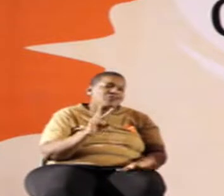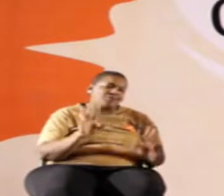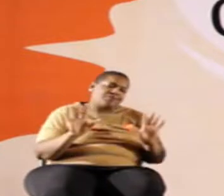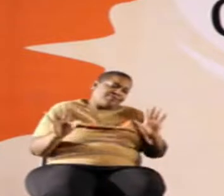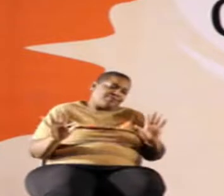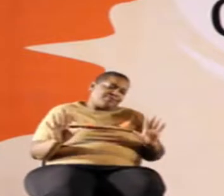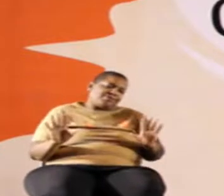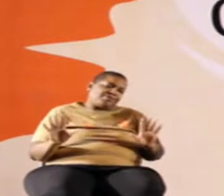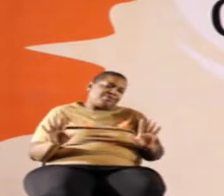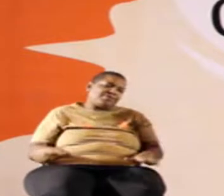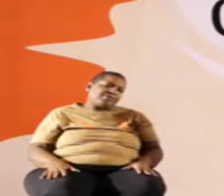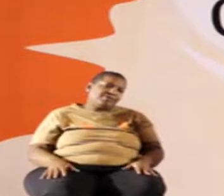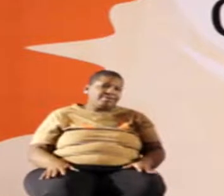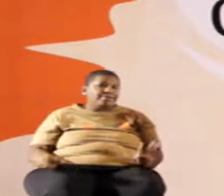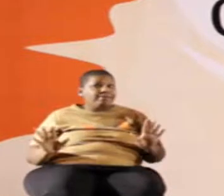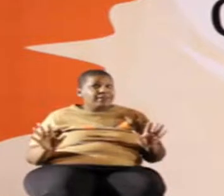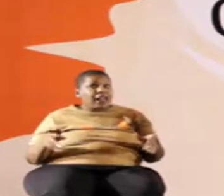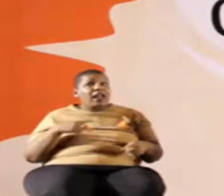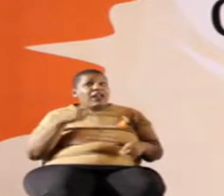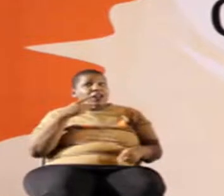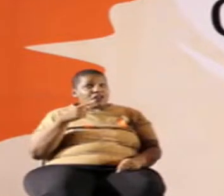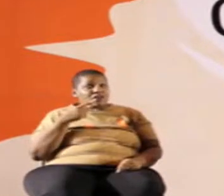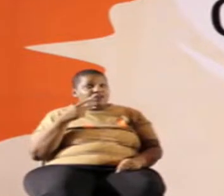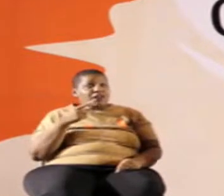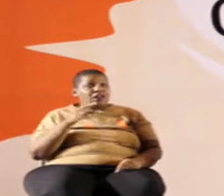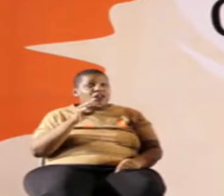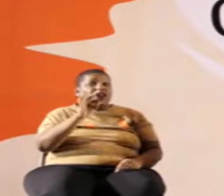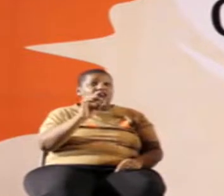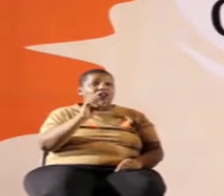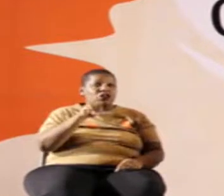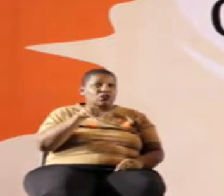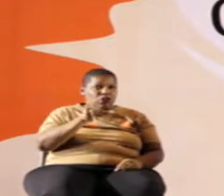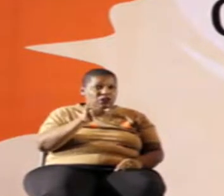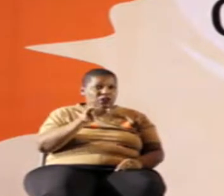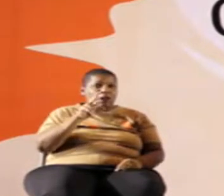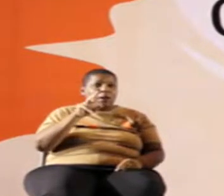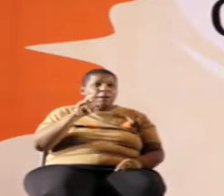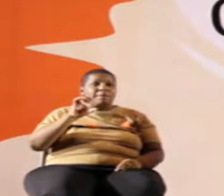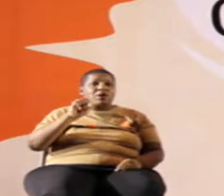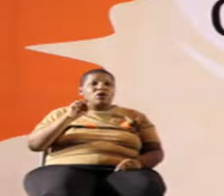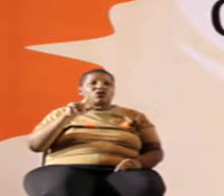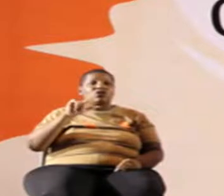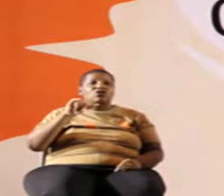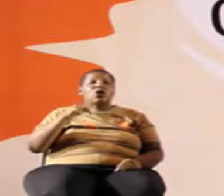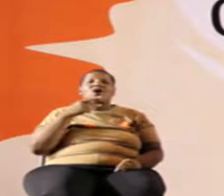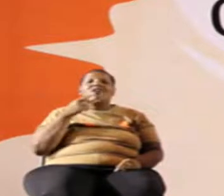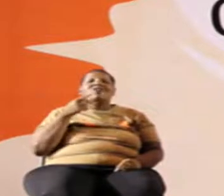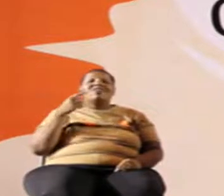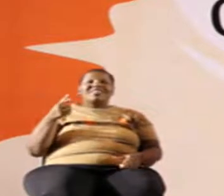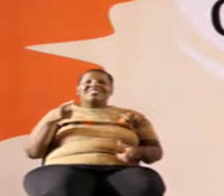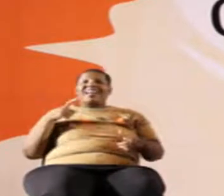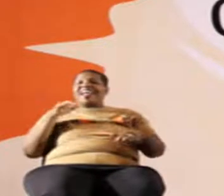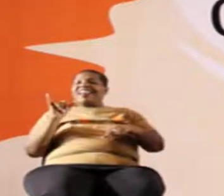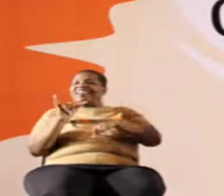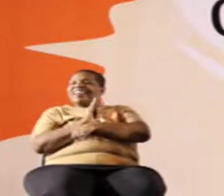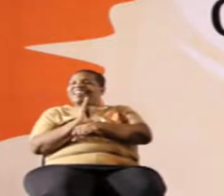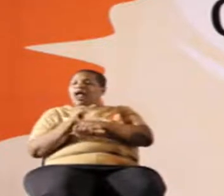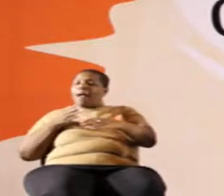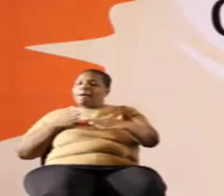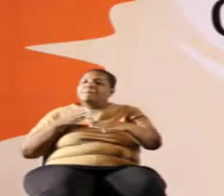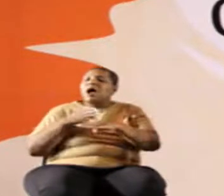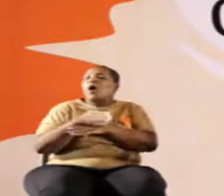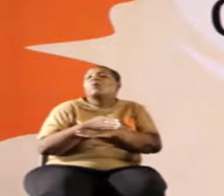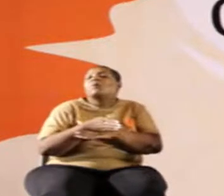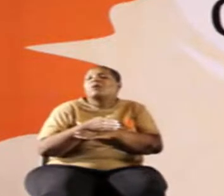Mas veja, como eu disse, Toni Morrison falava, a mim me interessa, são as nossas estratégias para romper com